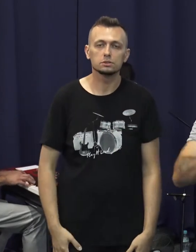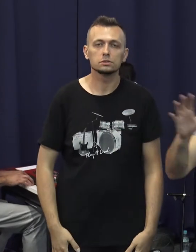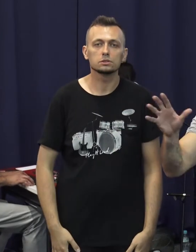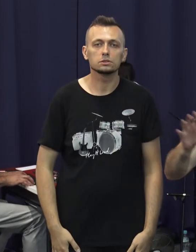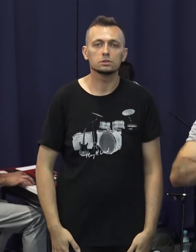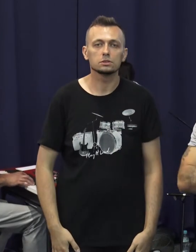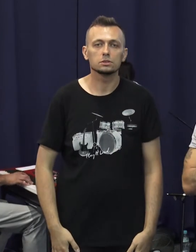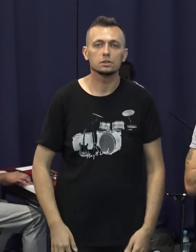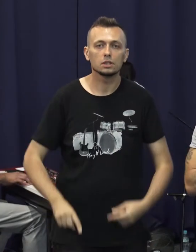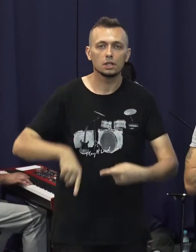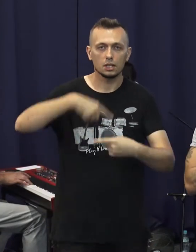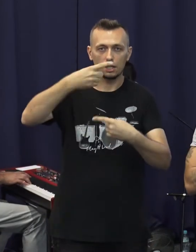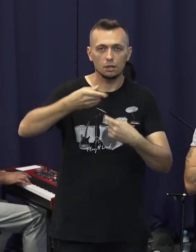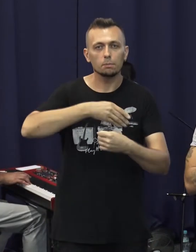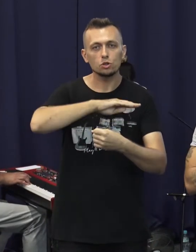po śmierci pójdziesz do nieba.